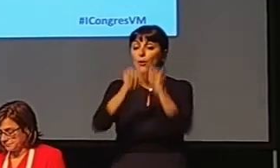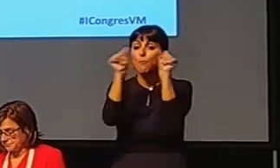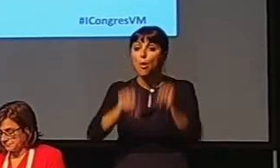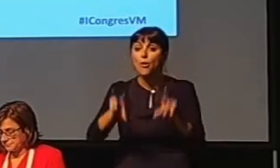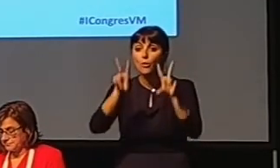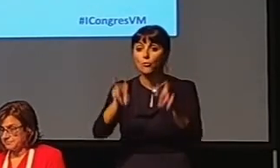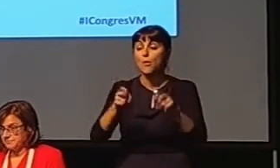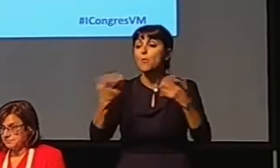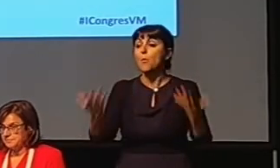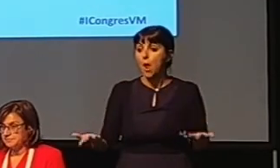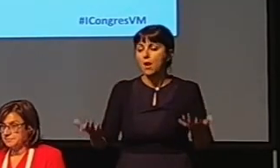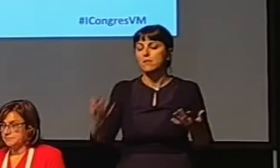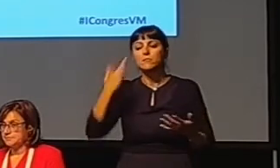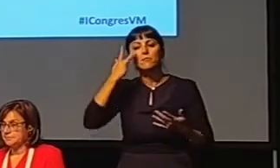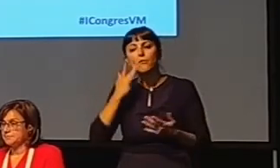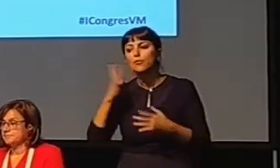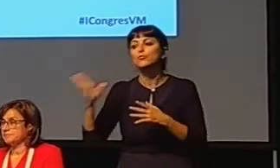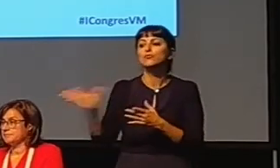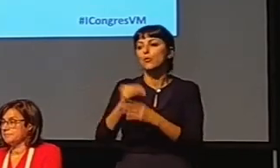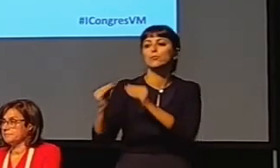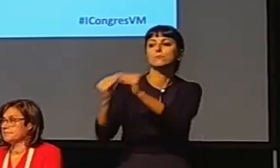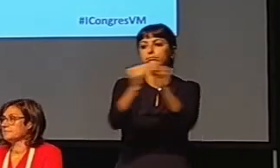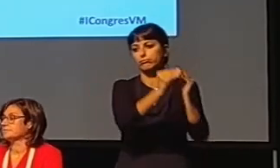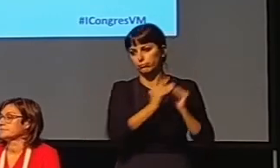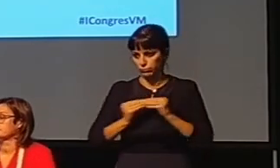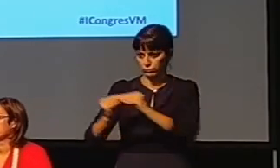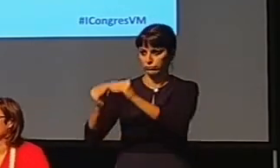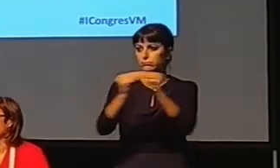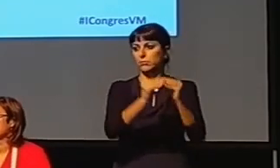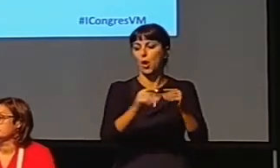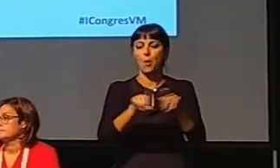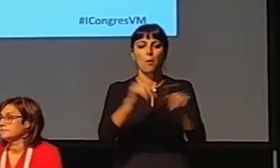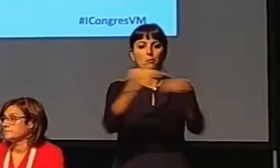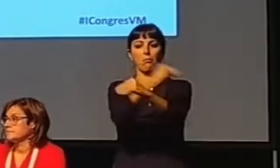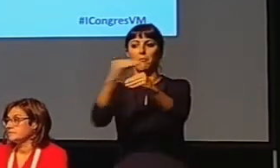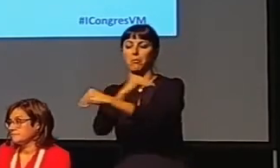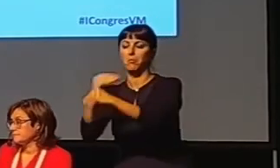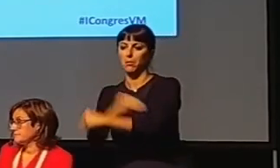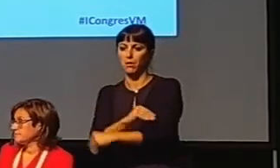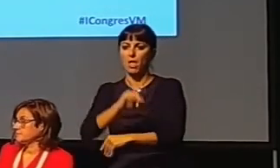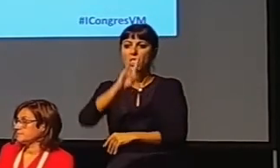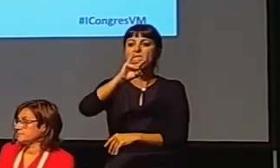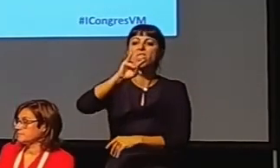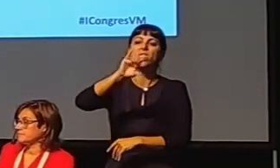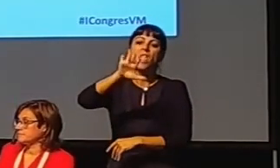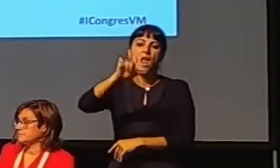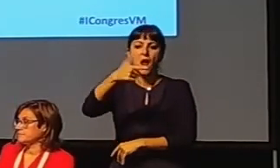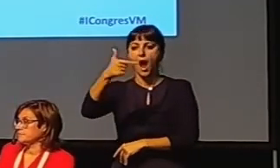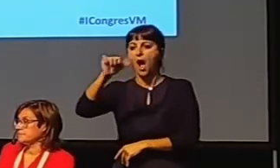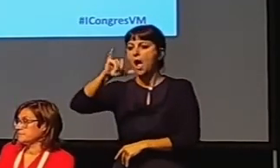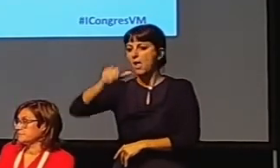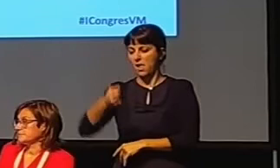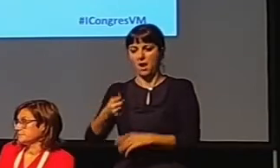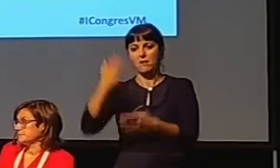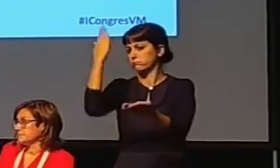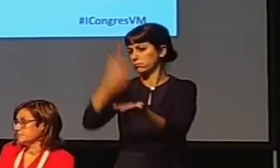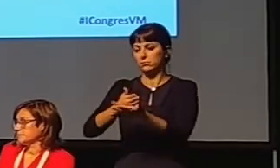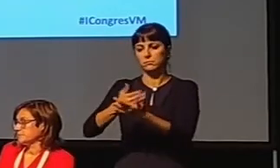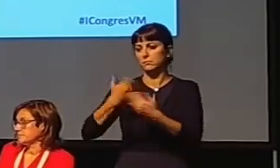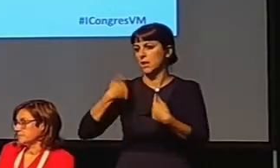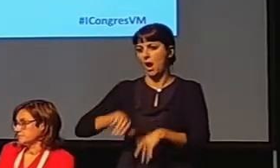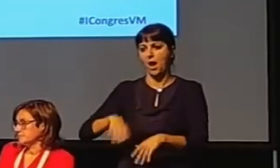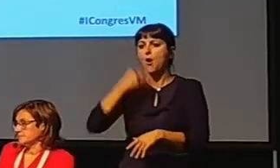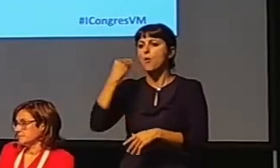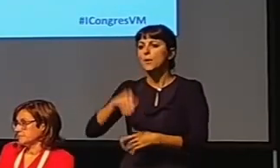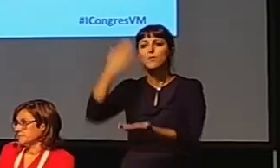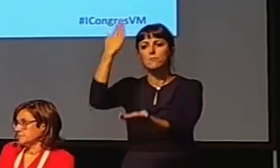d'abordatge que no siguin contradictòries, sisplau? Que la dgaia pari de fer coses. Que joventut pari de fer